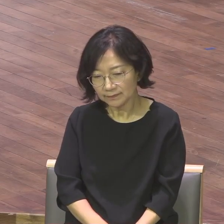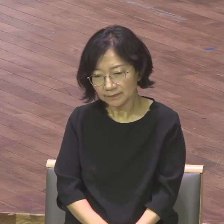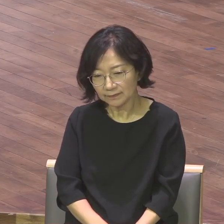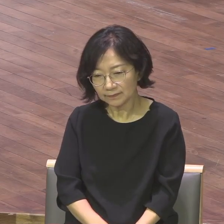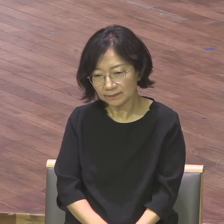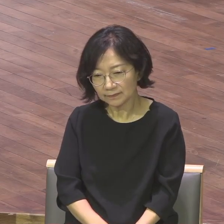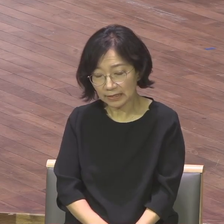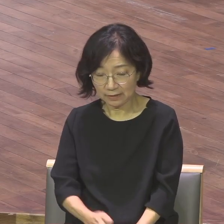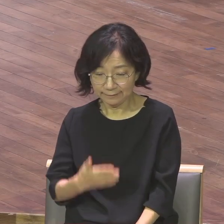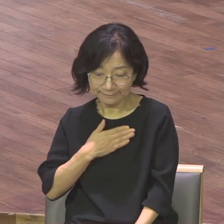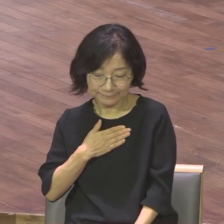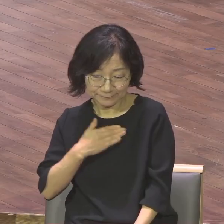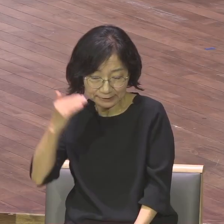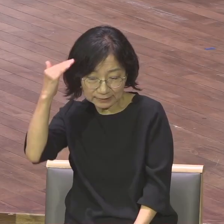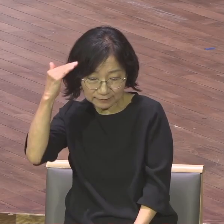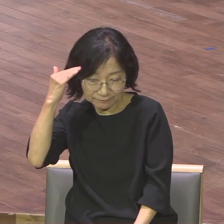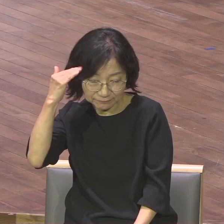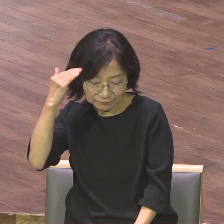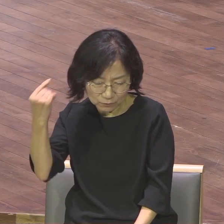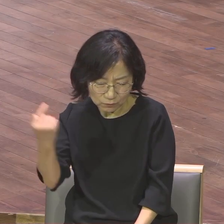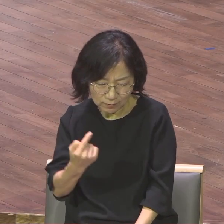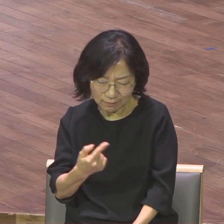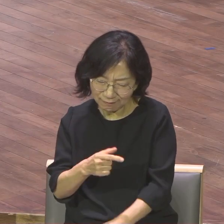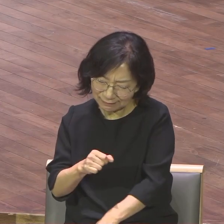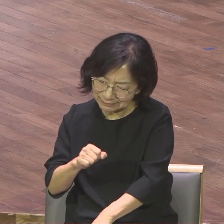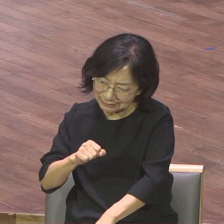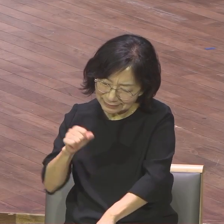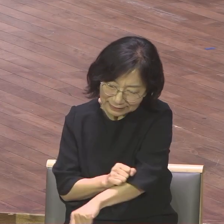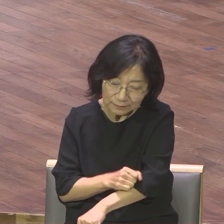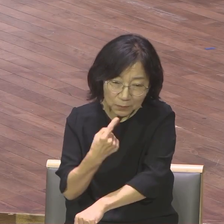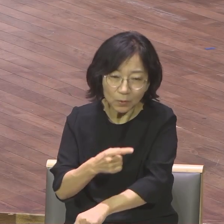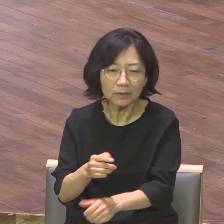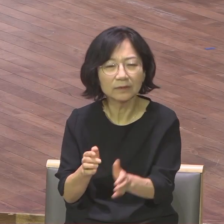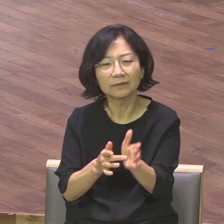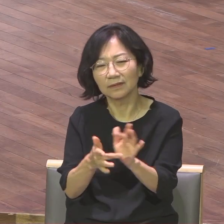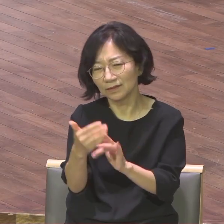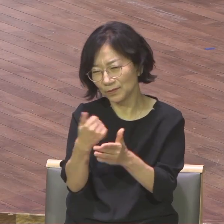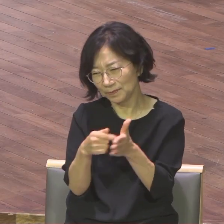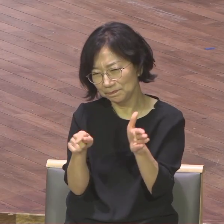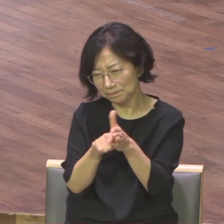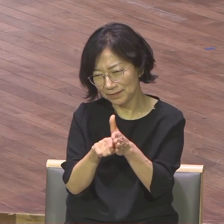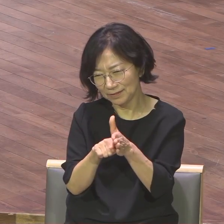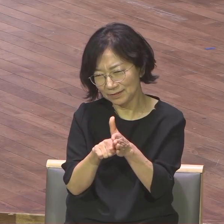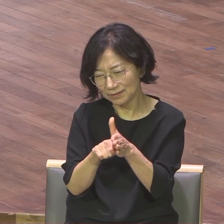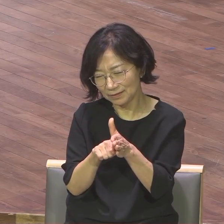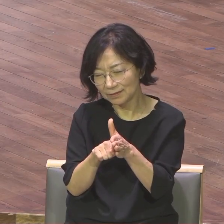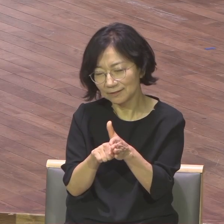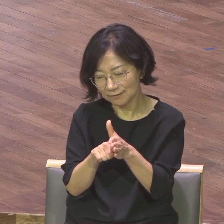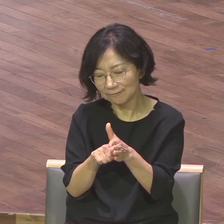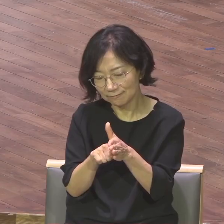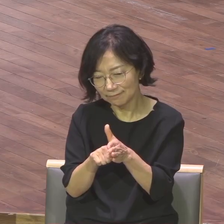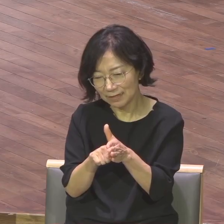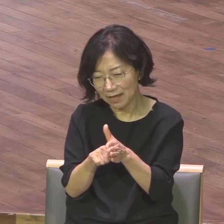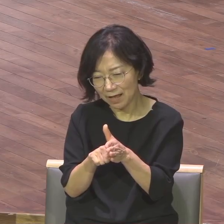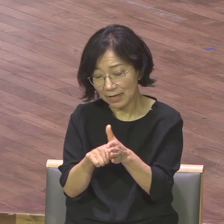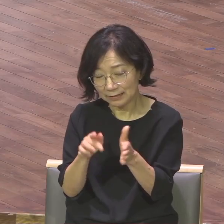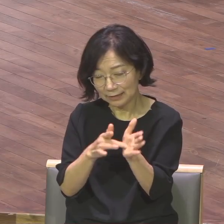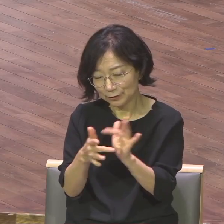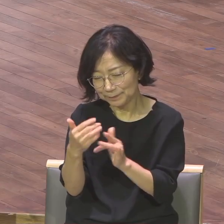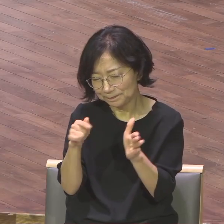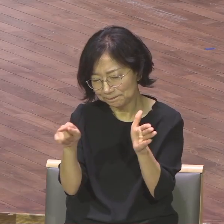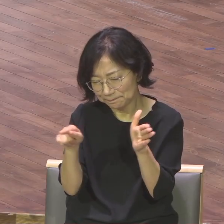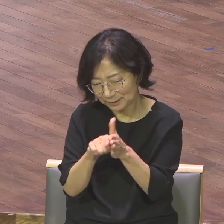내가 남한에 와서 제일 잘한 거 예수 믿은 거. 아멘. 예수 믿은 거요. 예수 믿고 영생 얻은